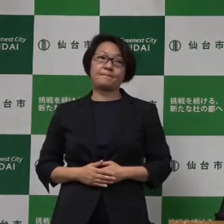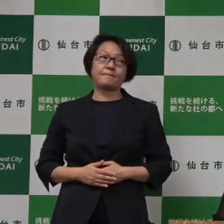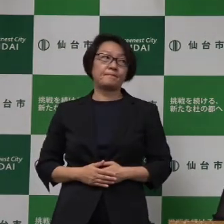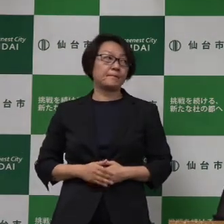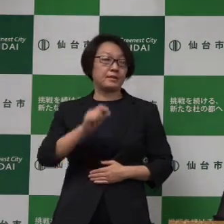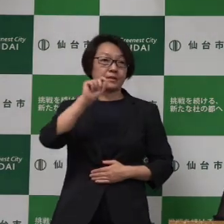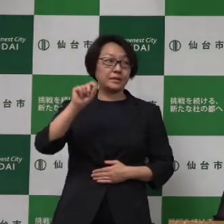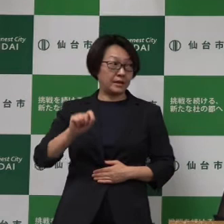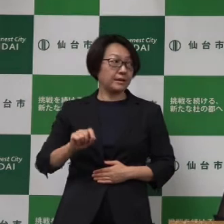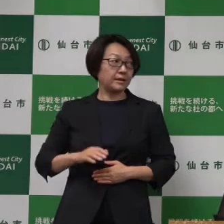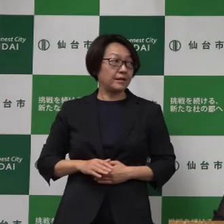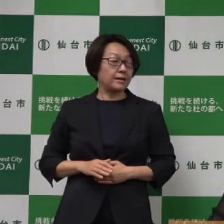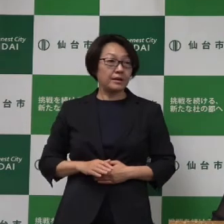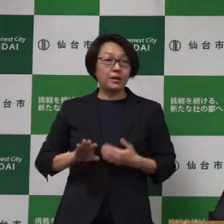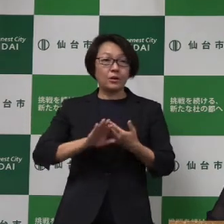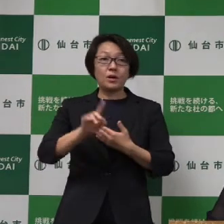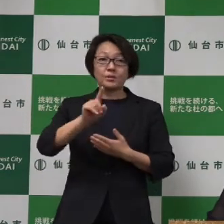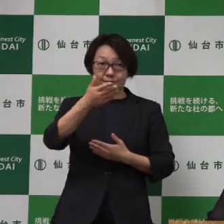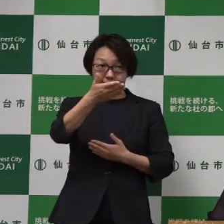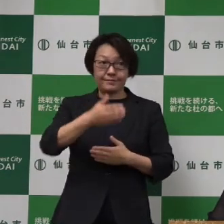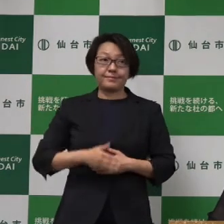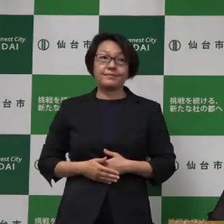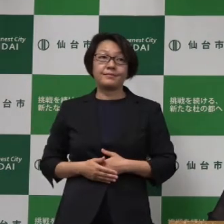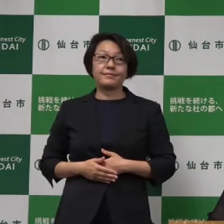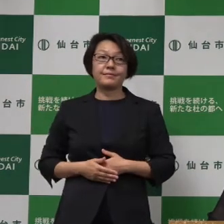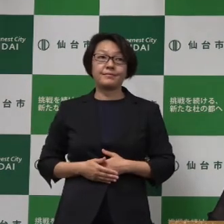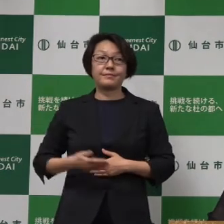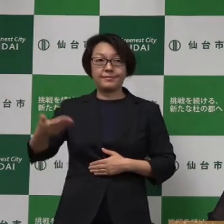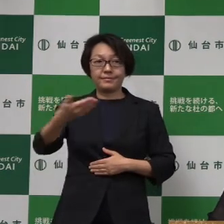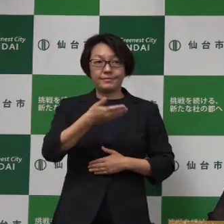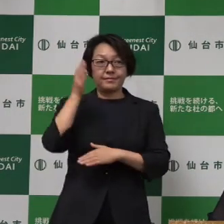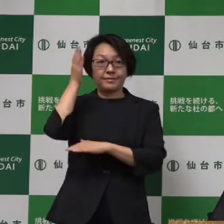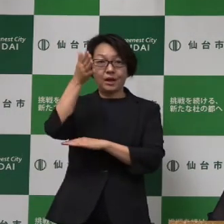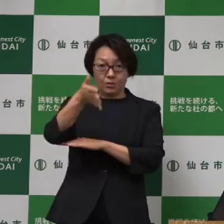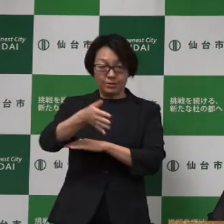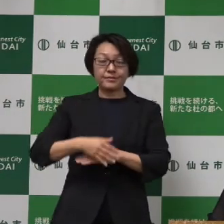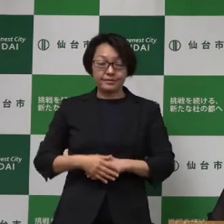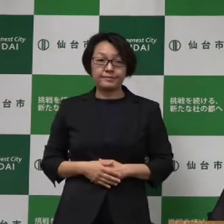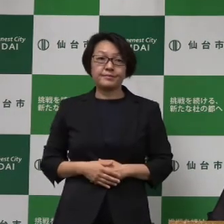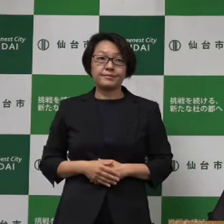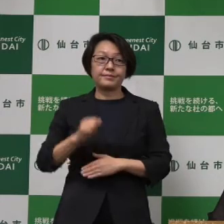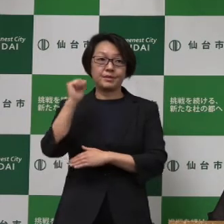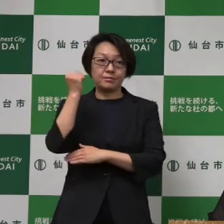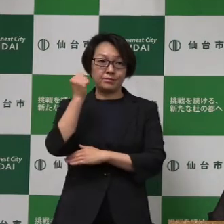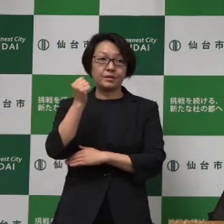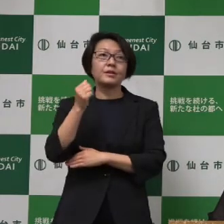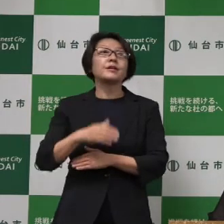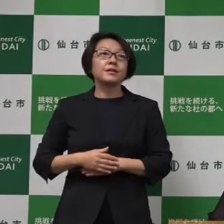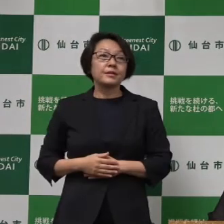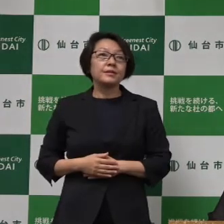よろしいですか。はい、他にご質問いかがでしょうか。青木さんお願いします。 確信法高いです。よろしくお願い